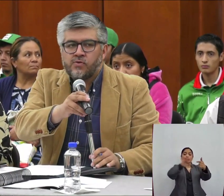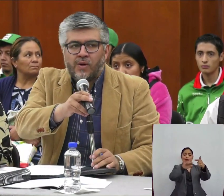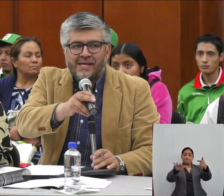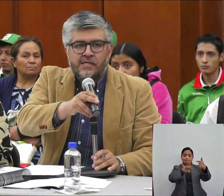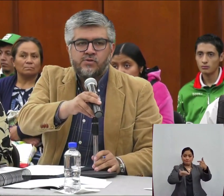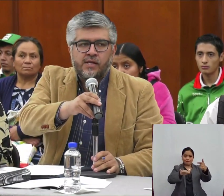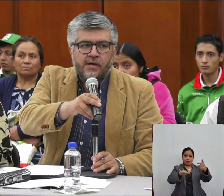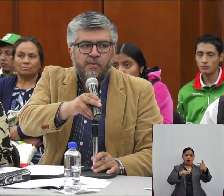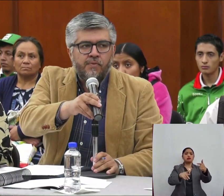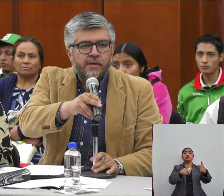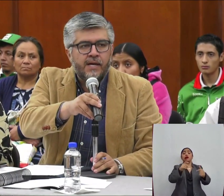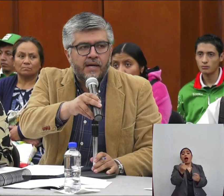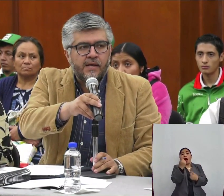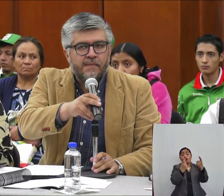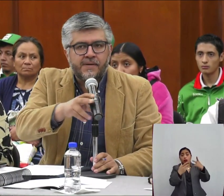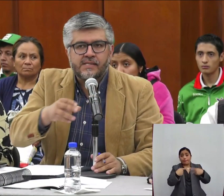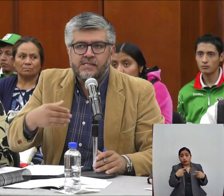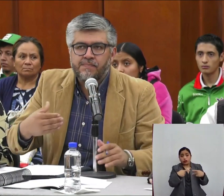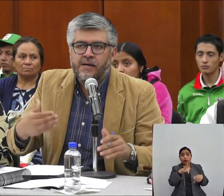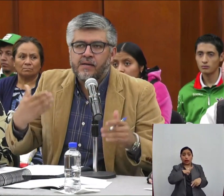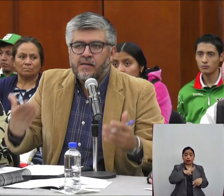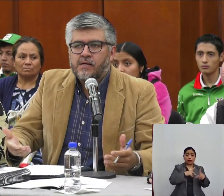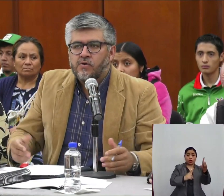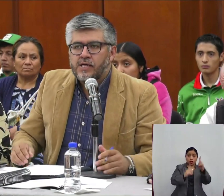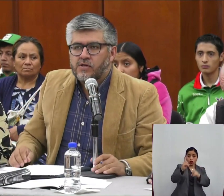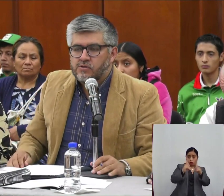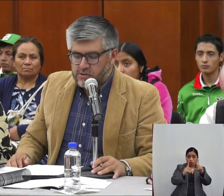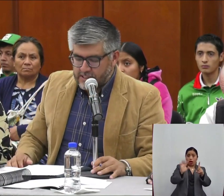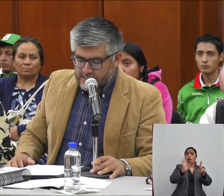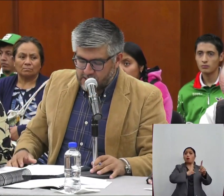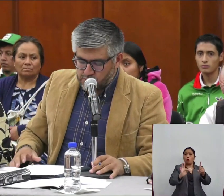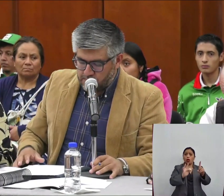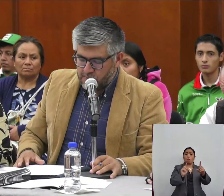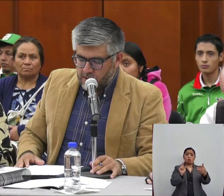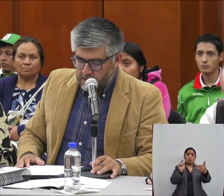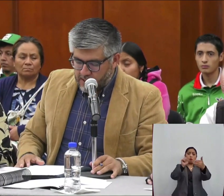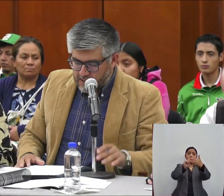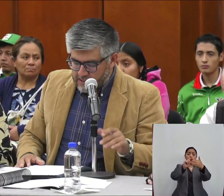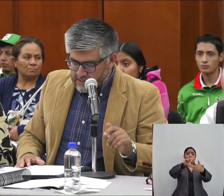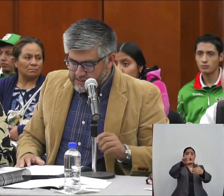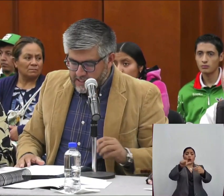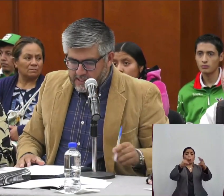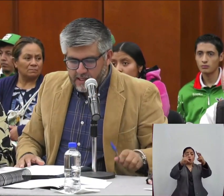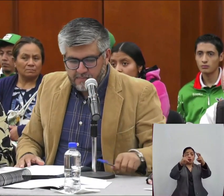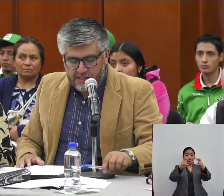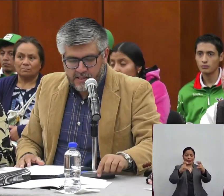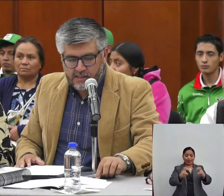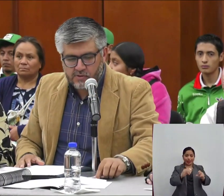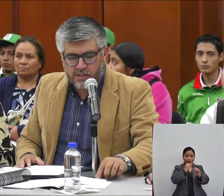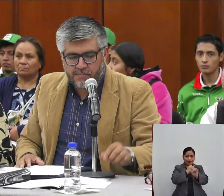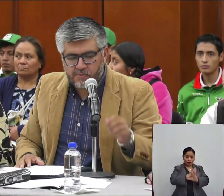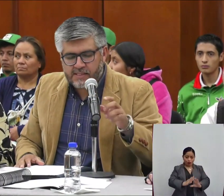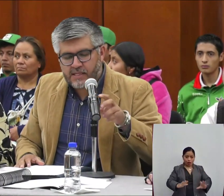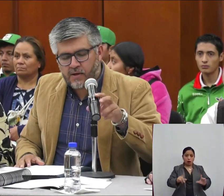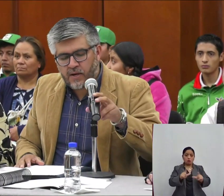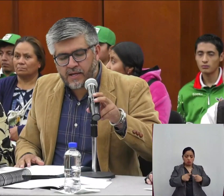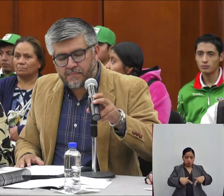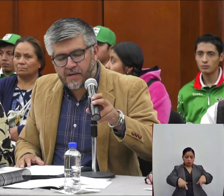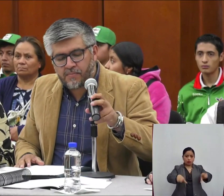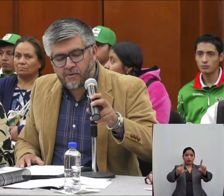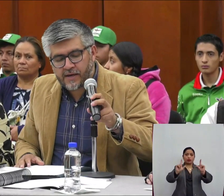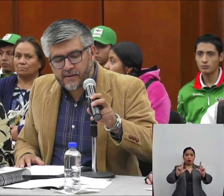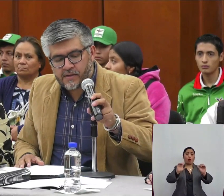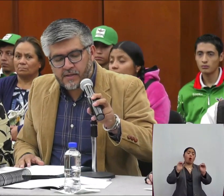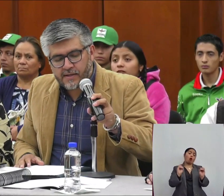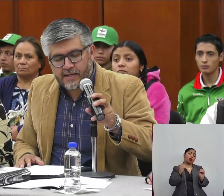que cualquier ciudadano puede bajar y participar con ellos desde Zoom. Y están aquí al pendiente los terapeutas del lenguaje